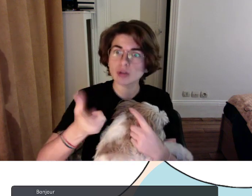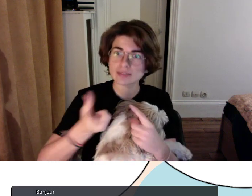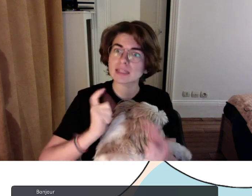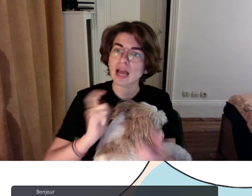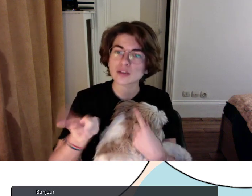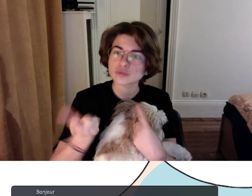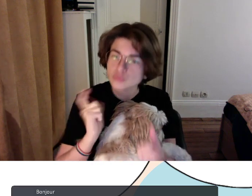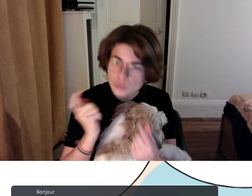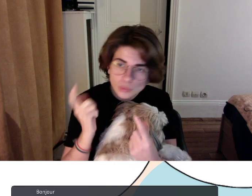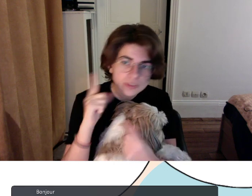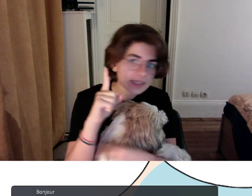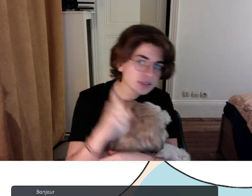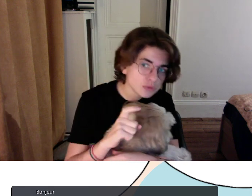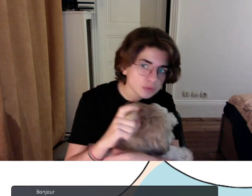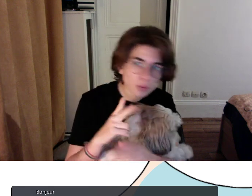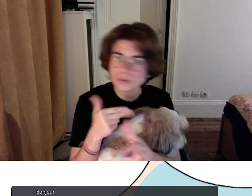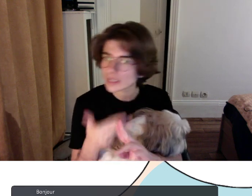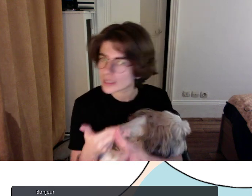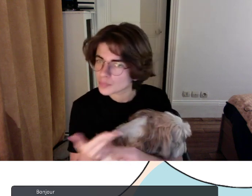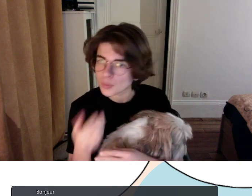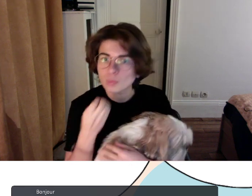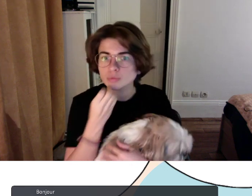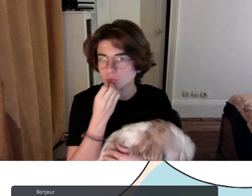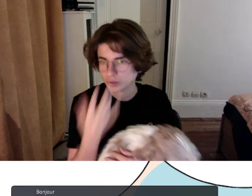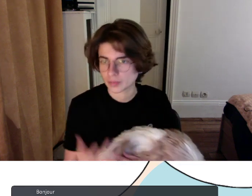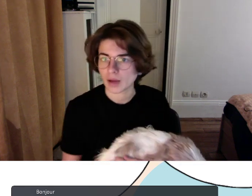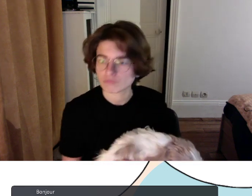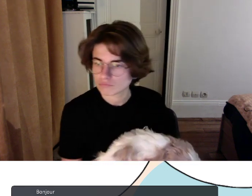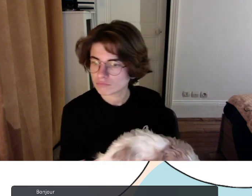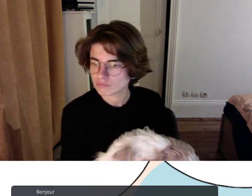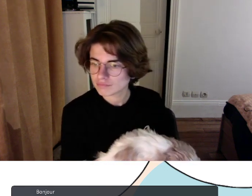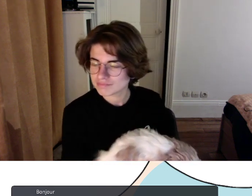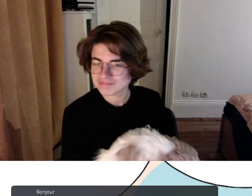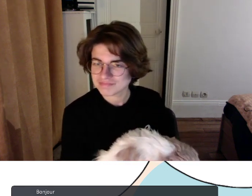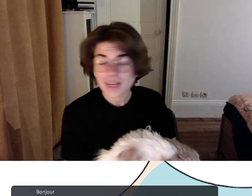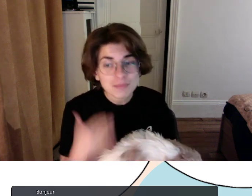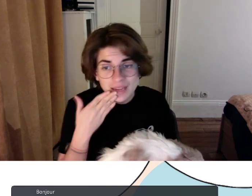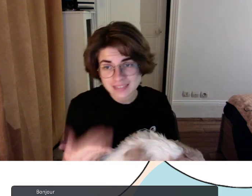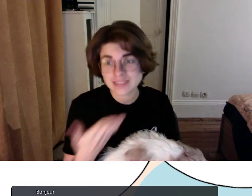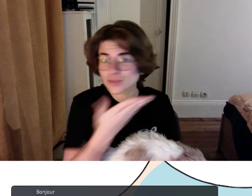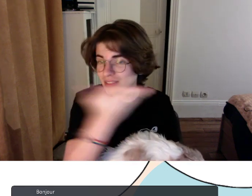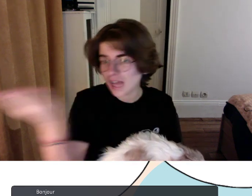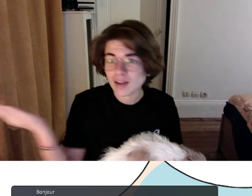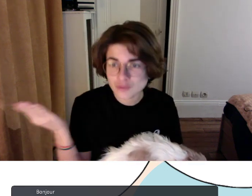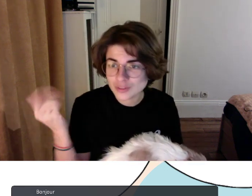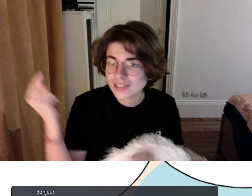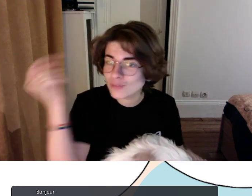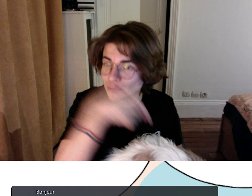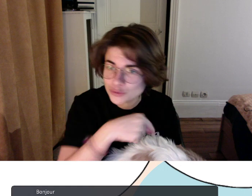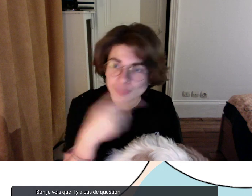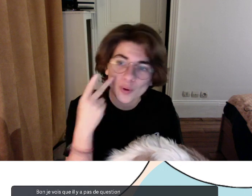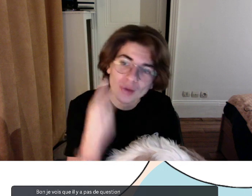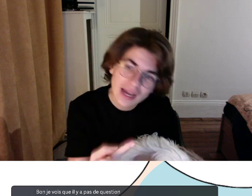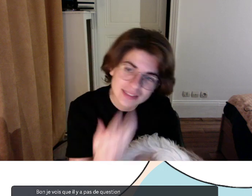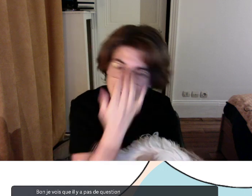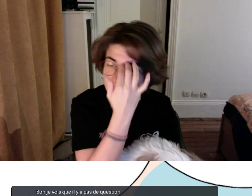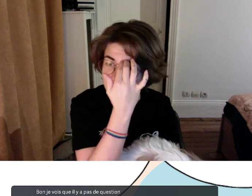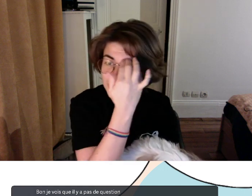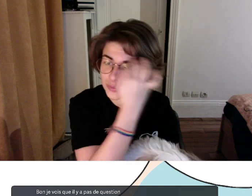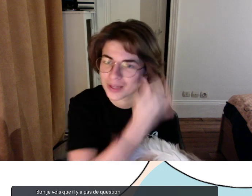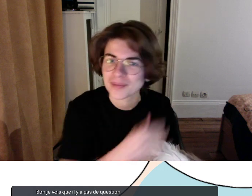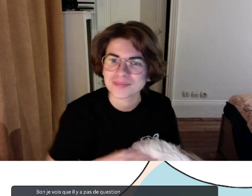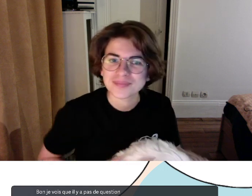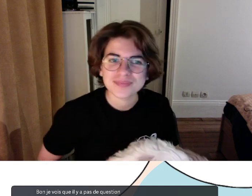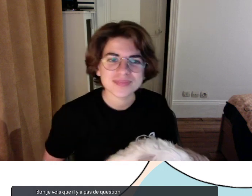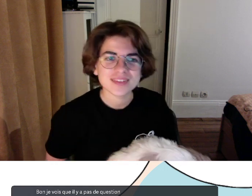a eu l'interaction, des questions, des réponses. C'était bien. Merci aussi à vous d'être venus pour regarder